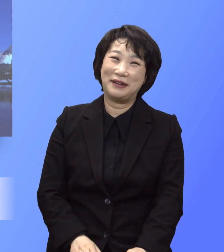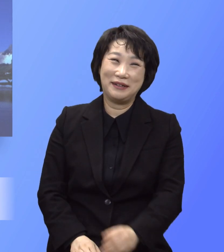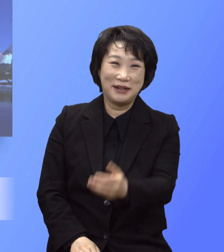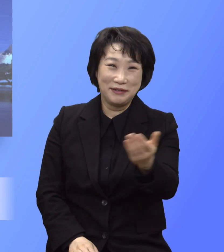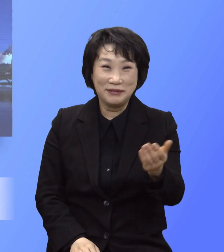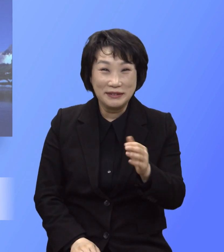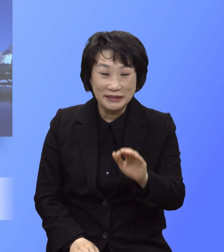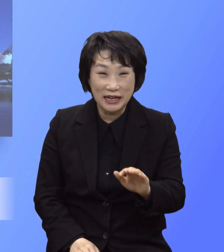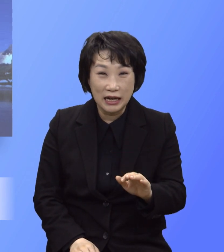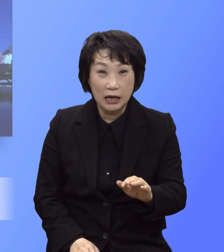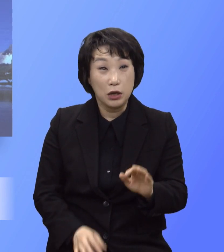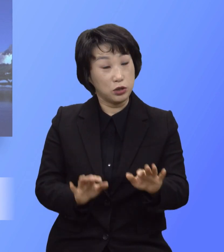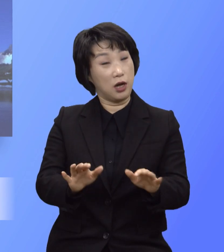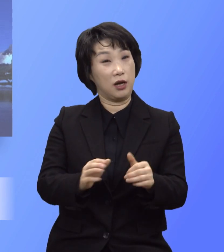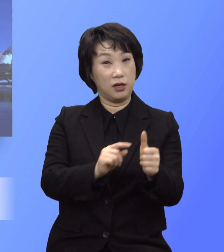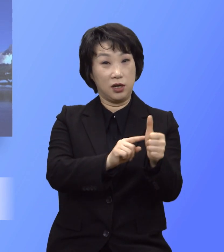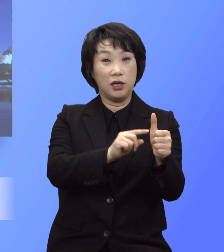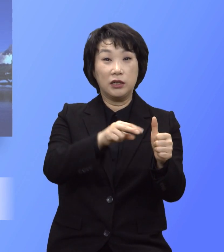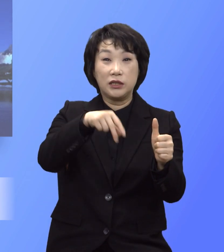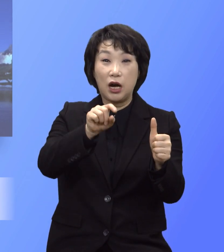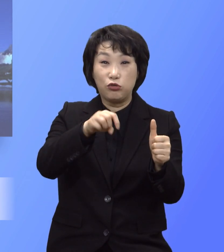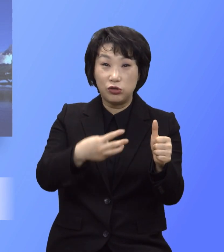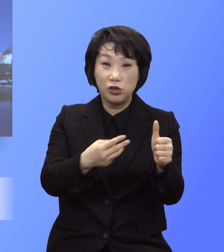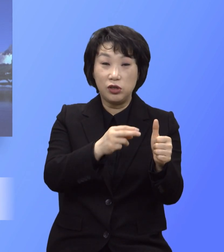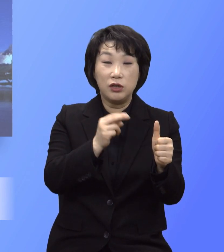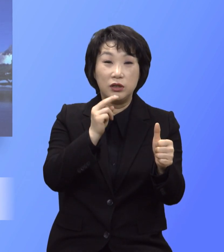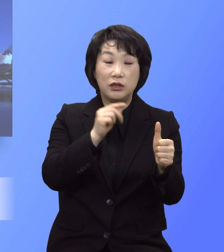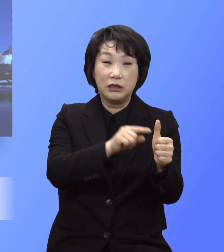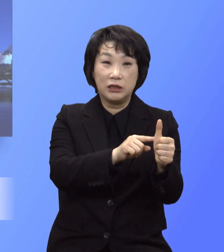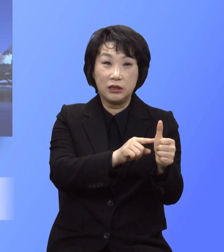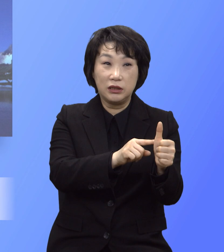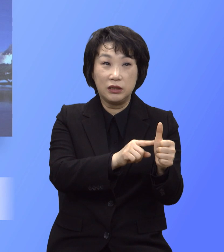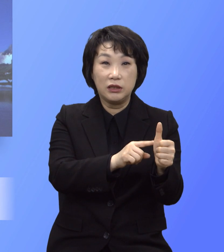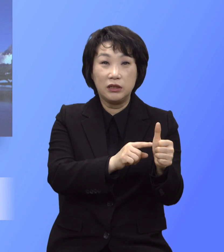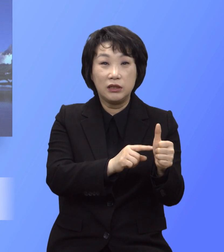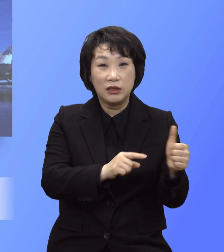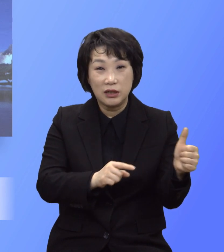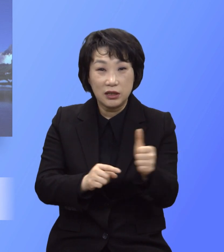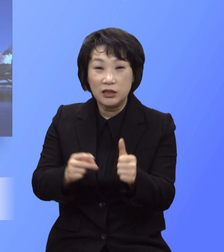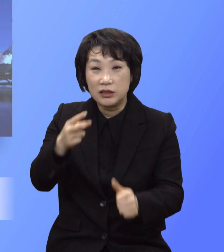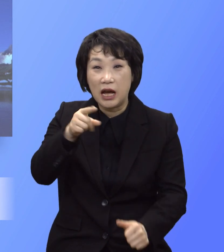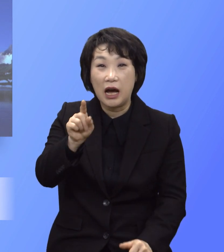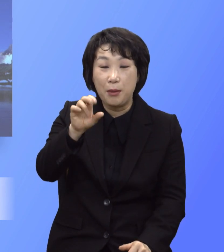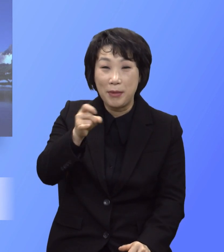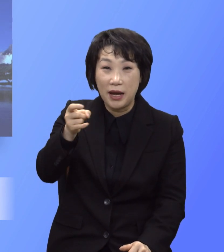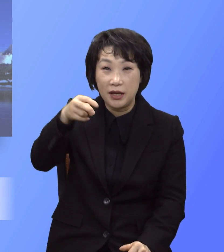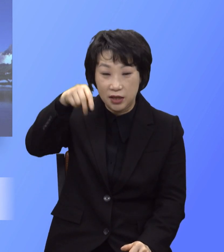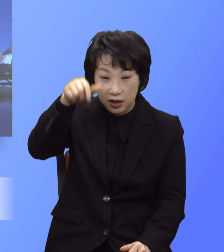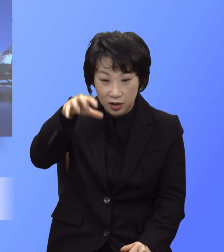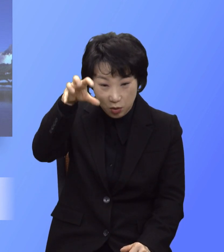이제부터요. 사울이 다메섹에서 예, 우리 주님이 부르실 때